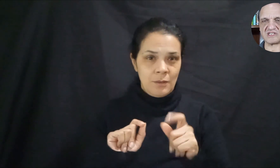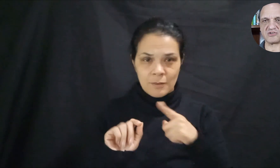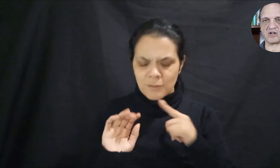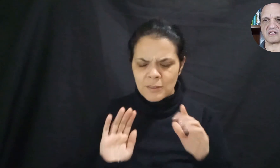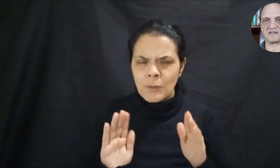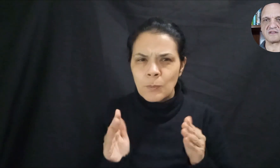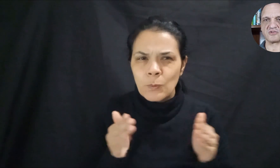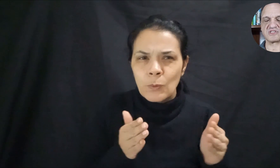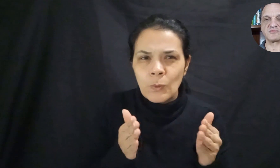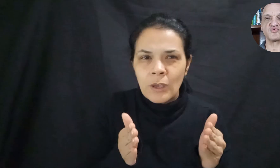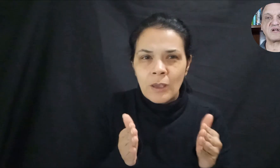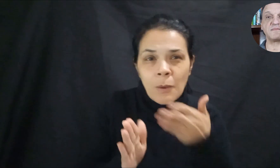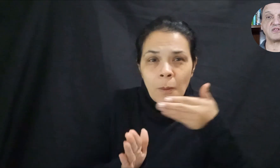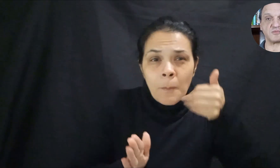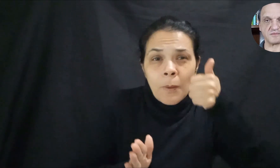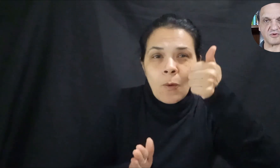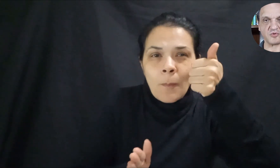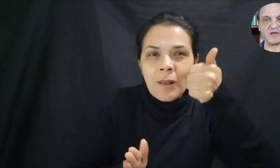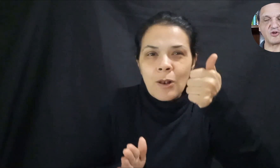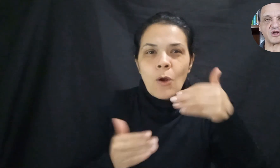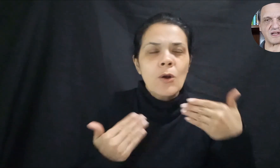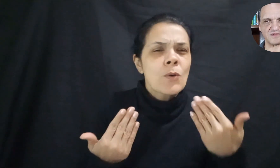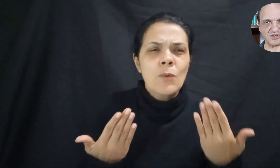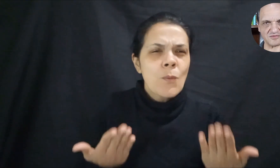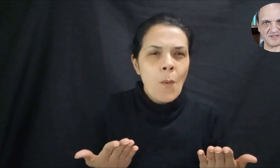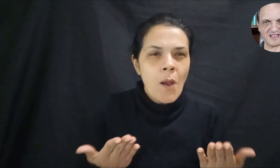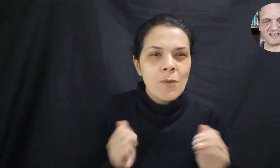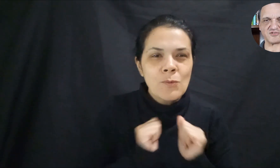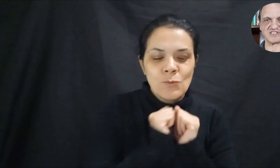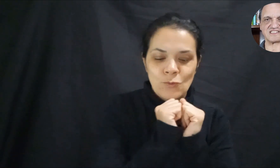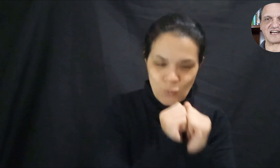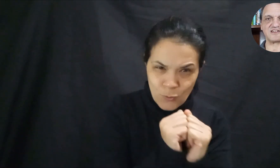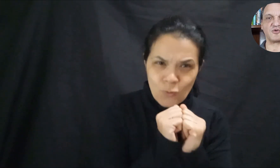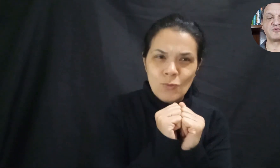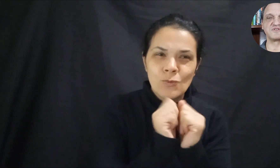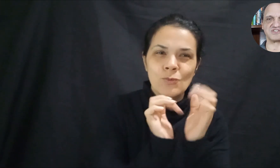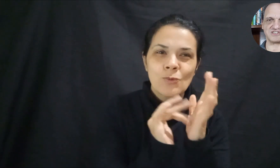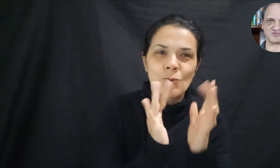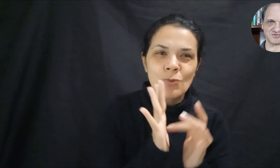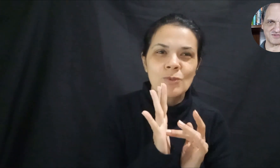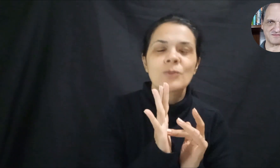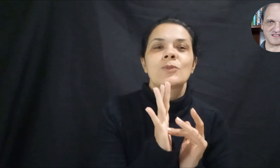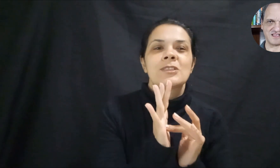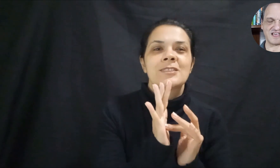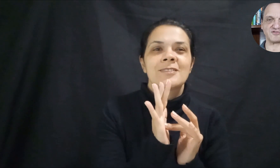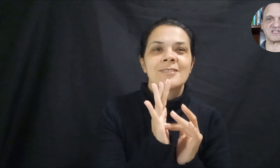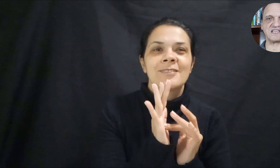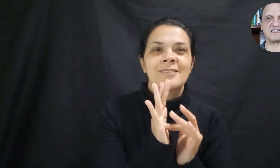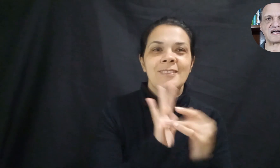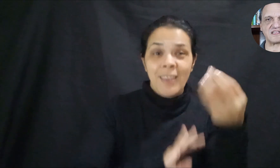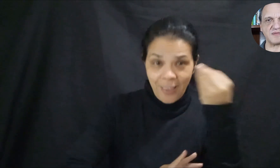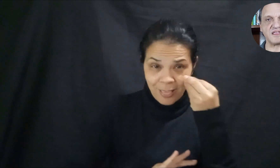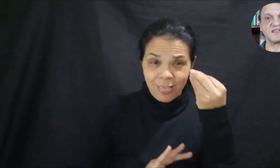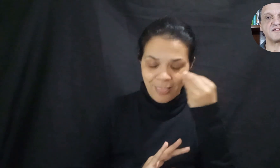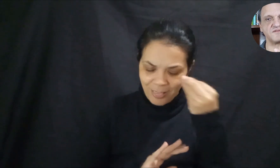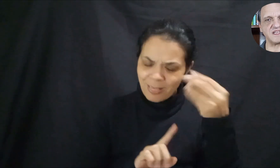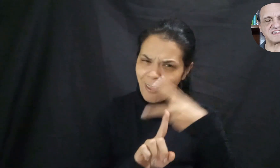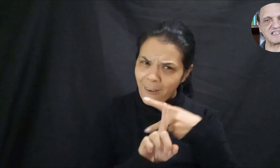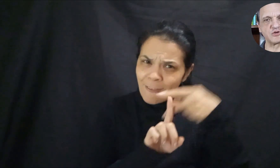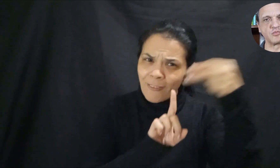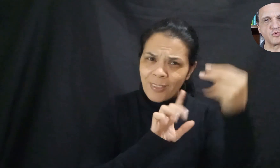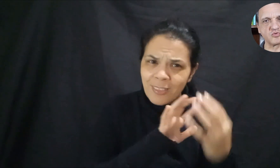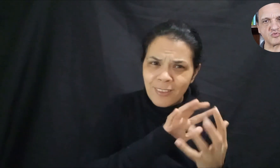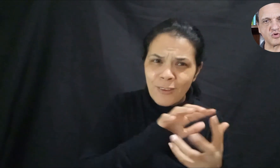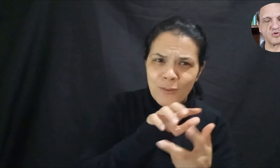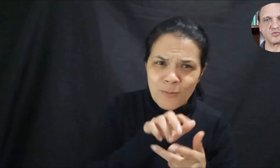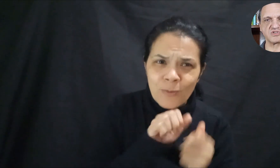é o seguinte: olha, nós temos um caminho, o melhor caminho, é você estar com Jesus. É você tentar também